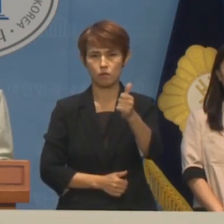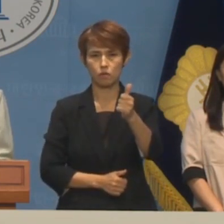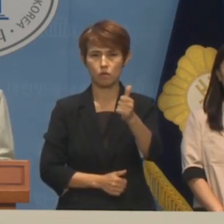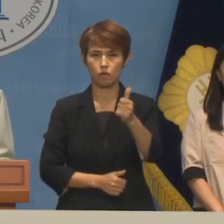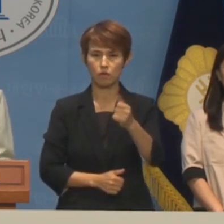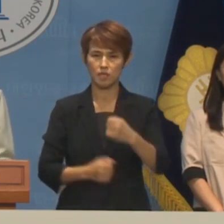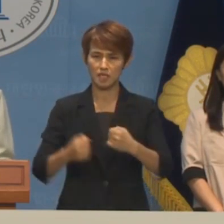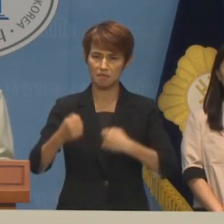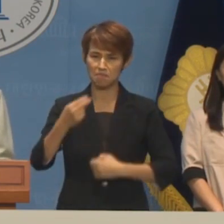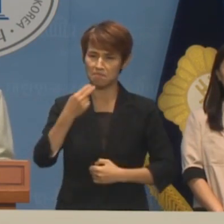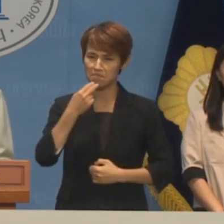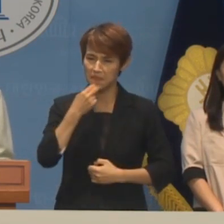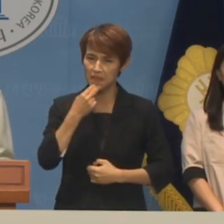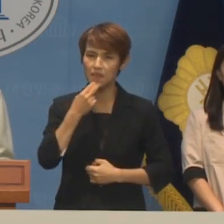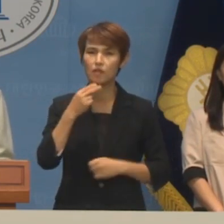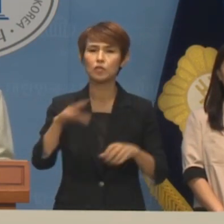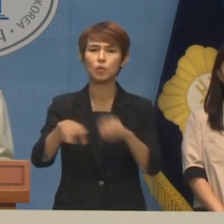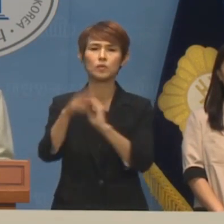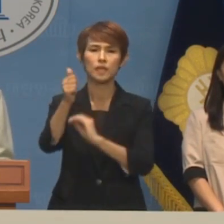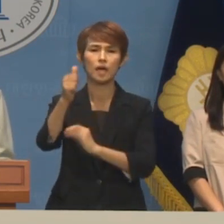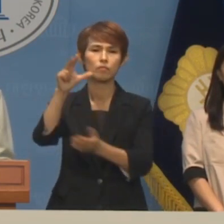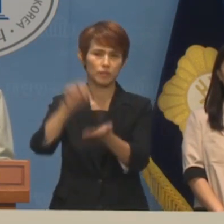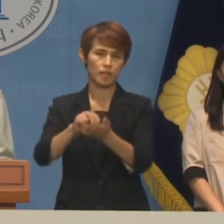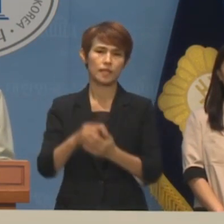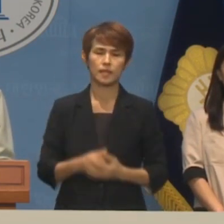등이 복합적으로 자리하고 있습니다.